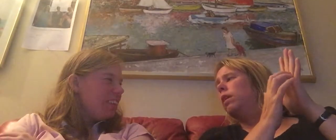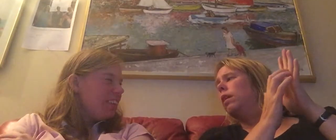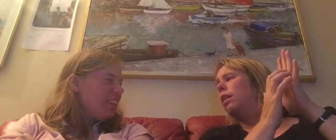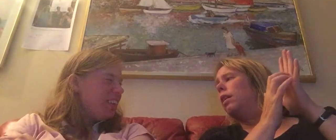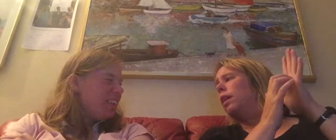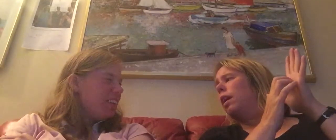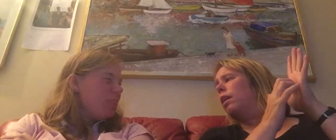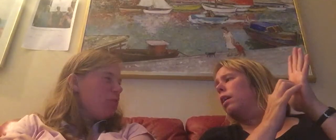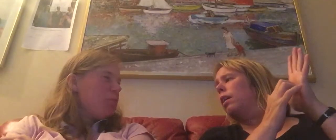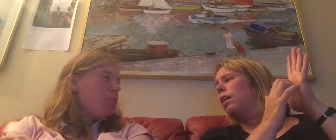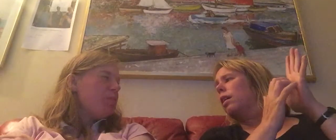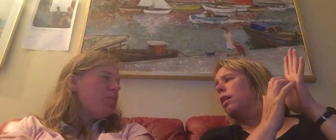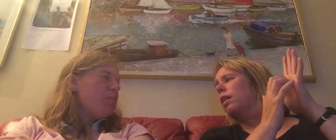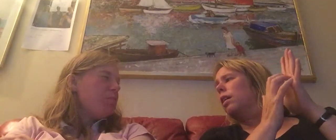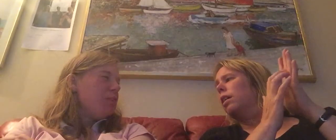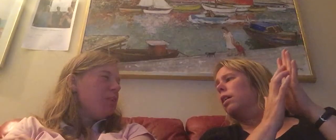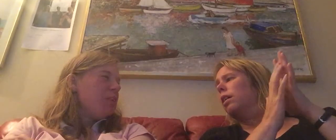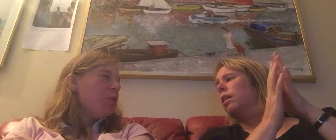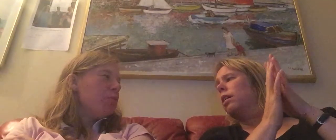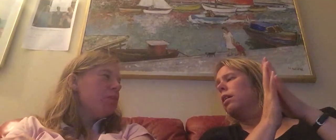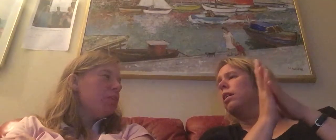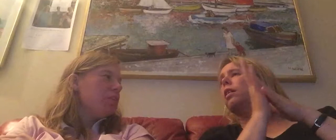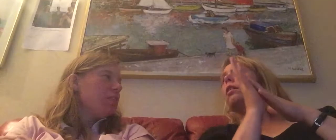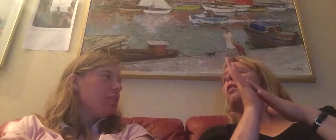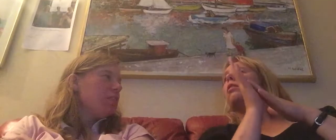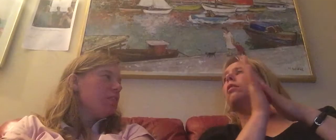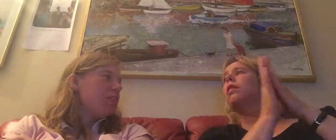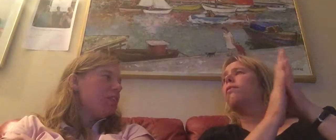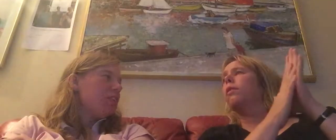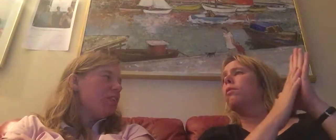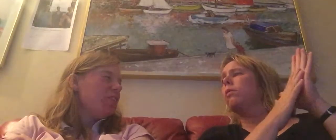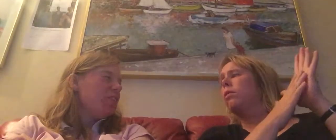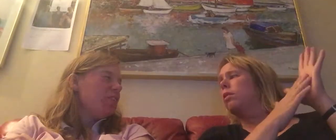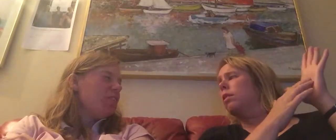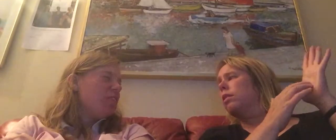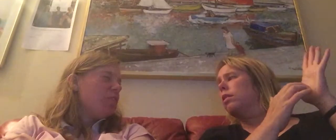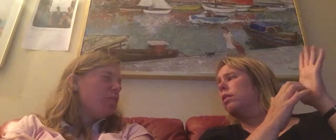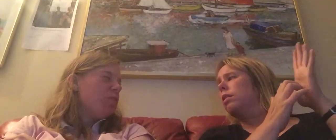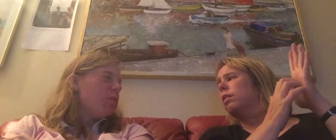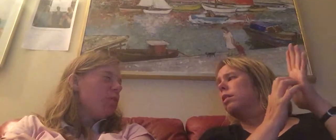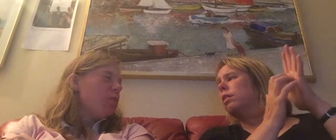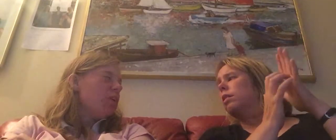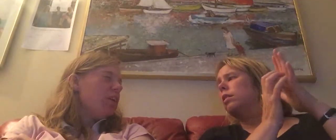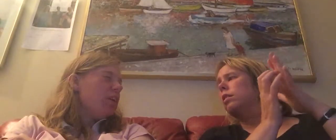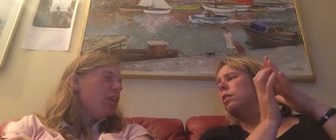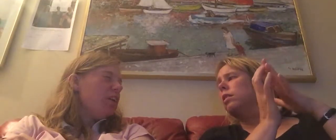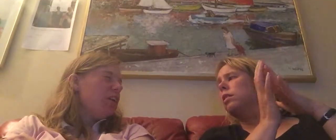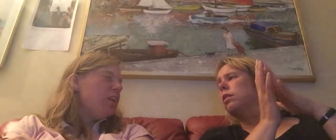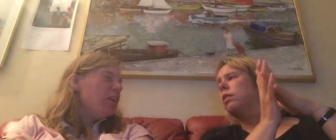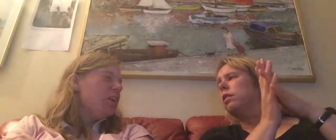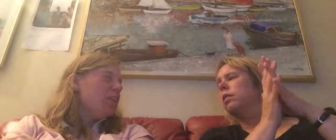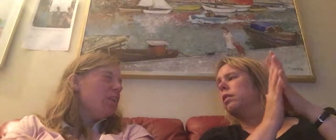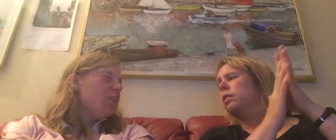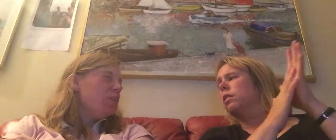Vilken är nya? Mitt jobb. När får hon år? Hon fyller år i